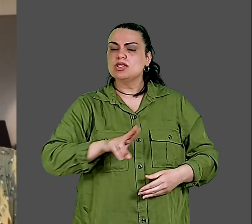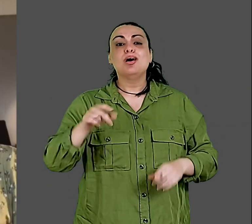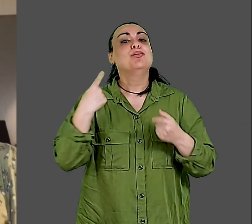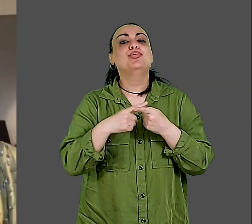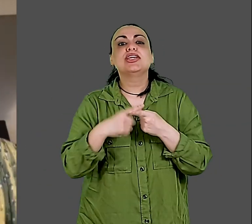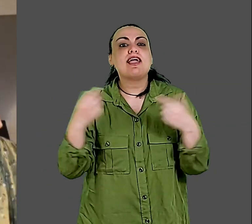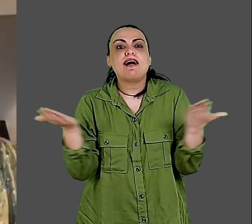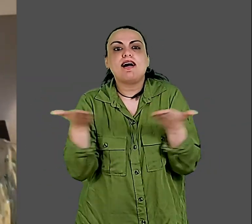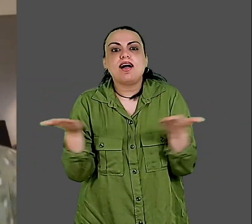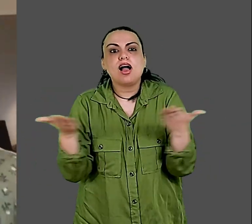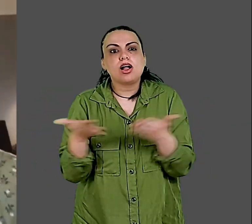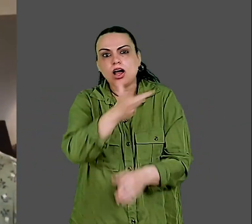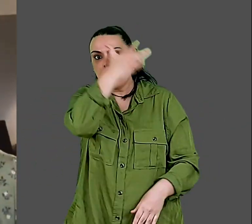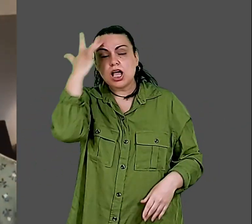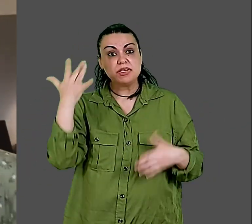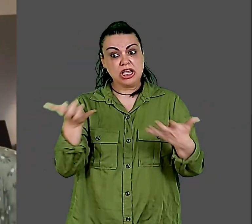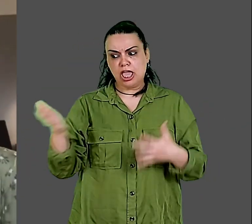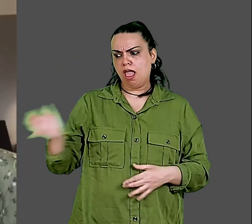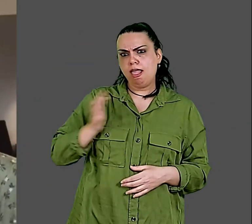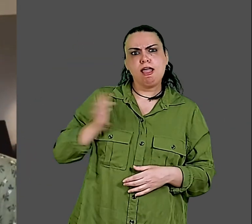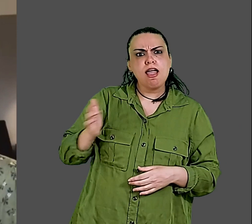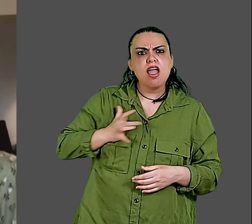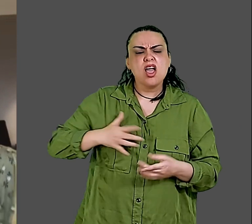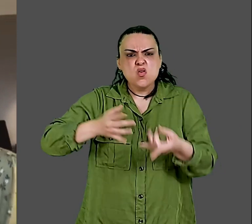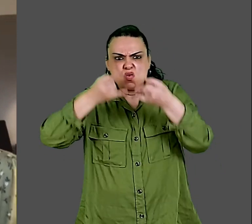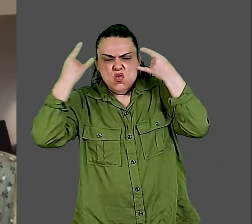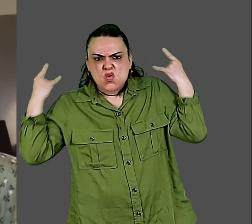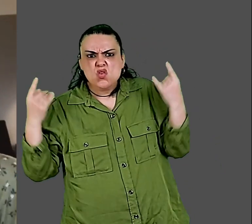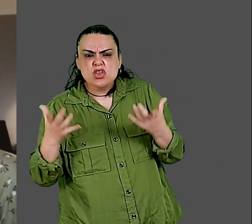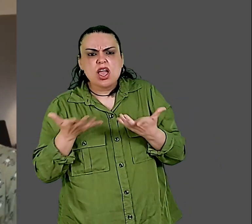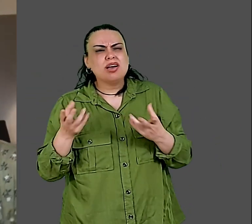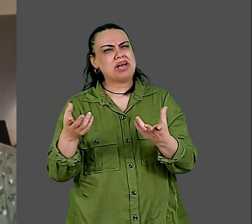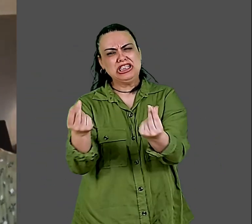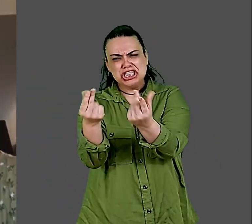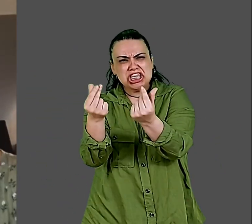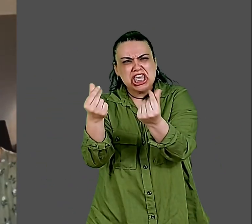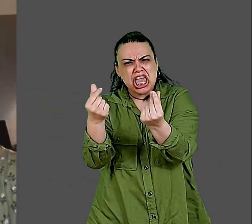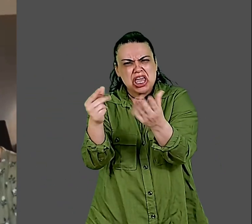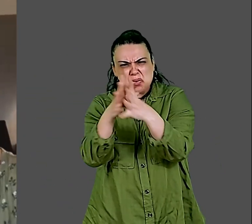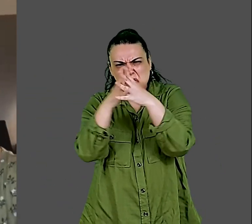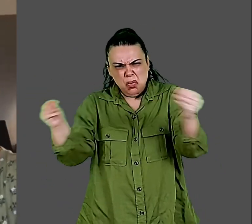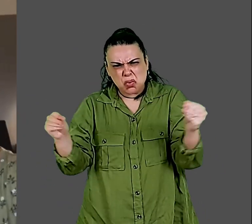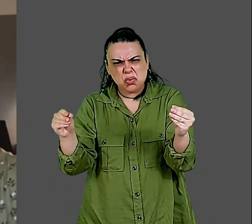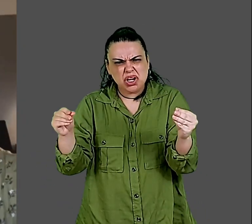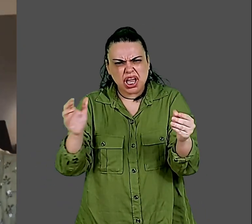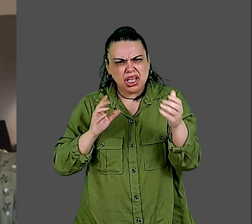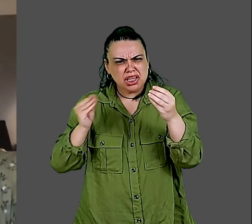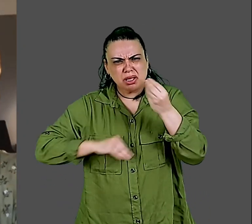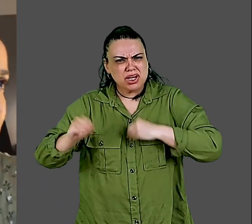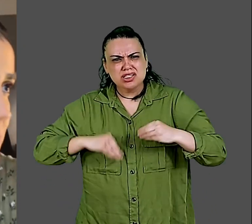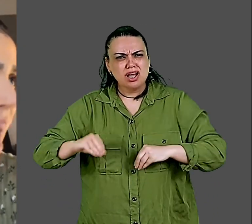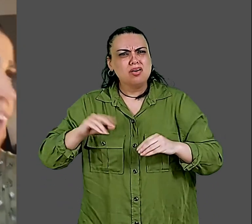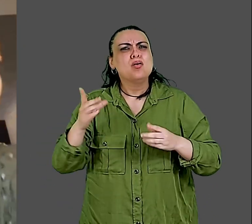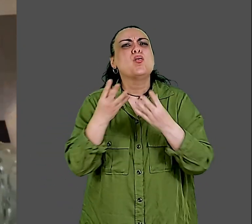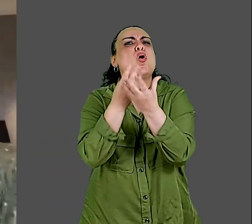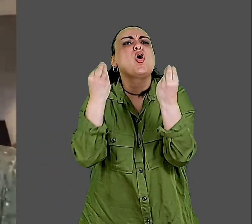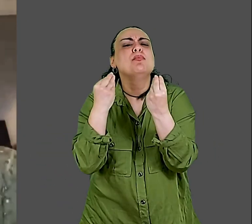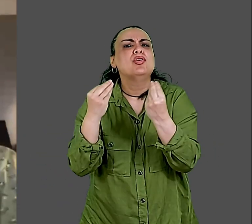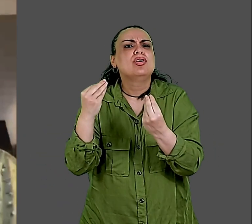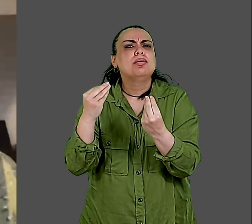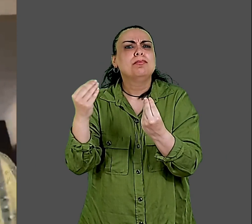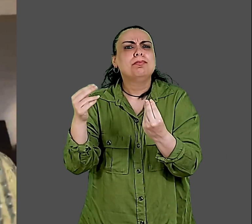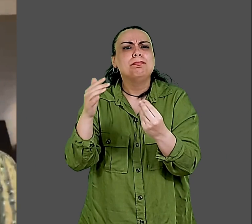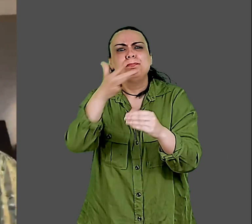coração que tá rolando uma corrida desenfreada pra galera ter dinheiro, pra ter dinheiro. Gente, se dinheiro fosse cura de depressão, rico não se matava.